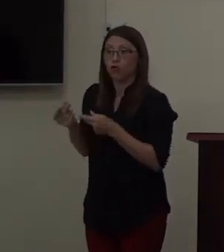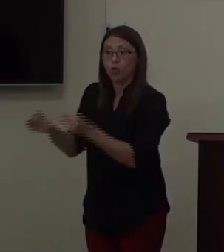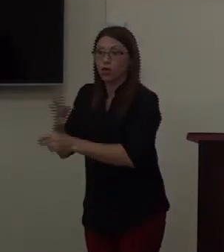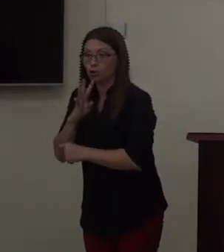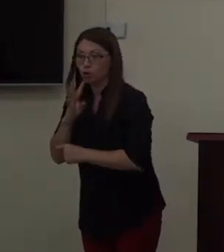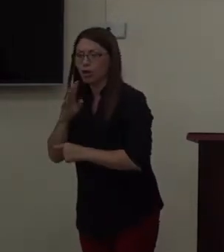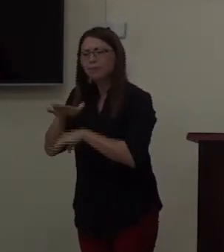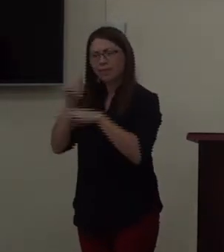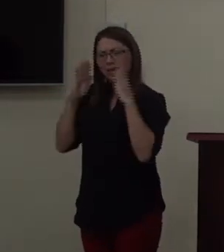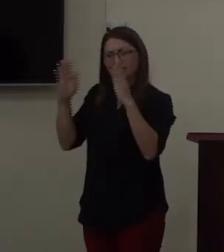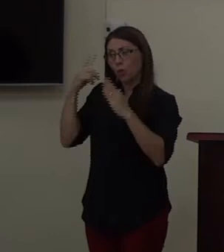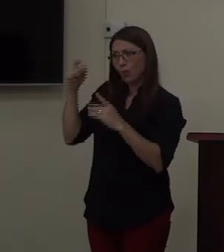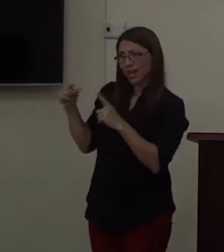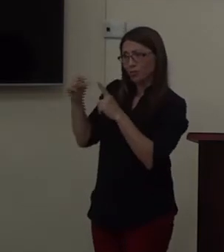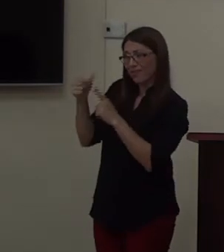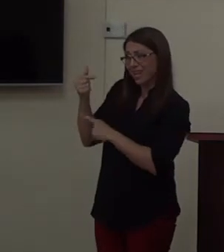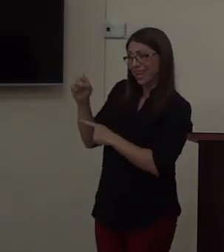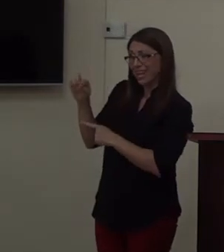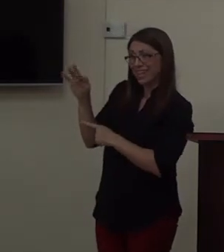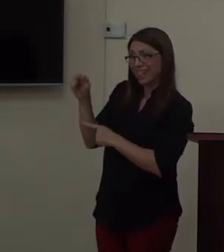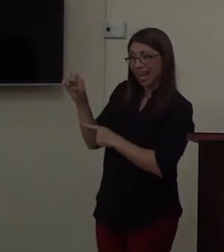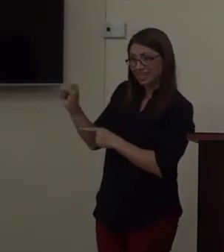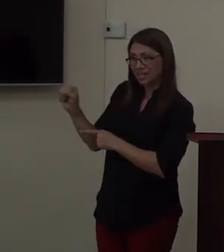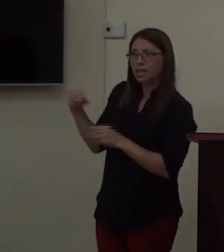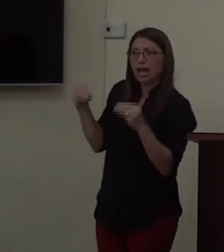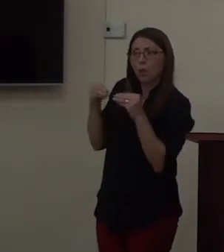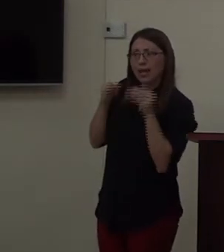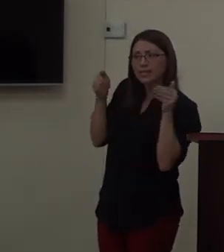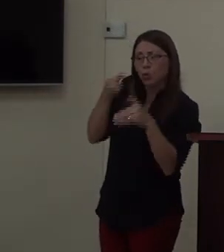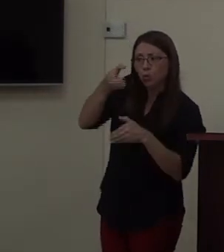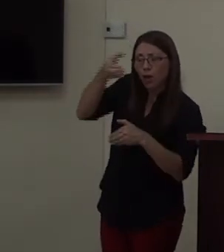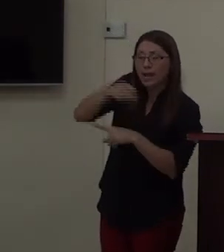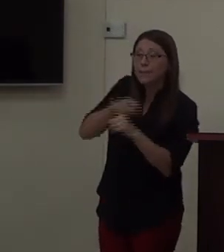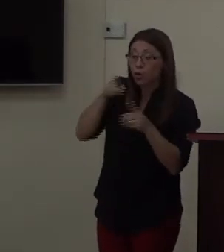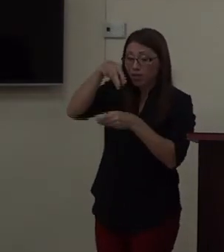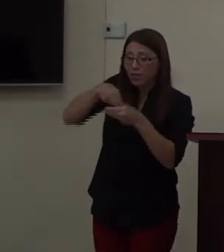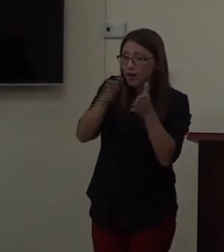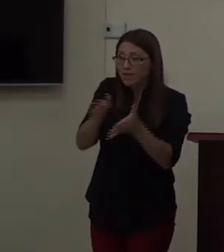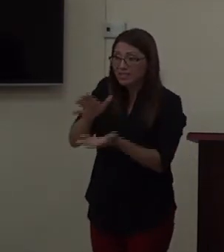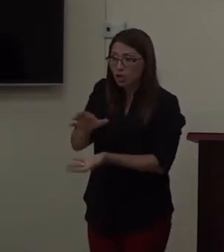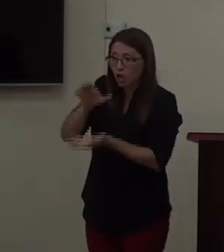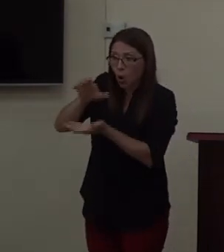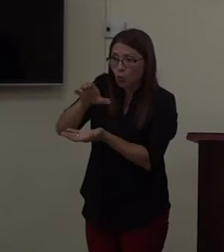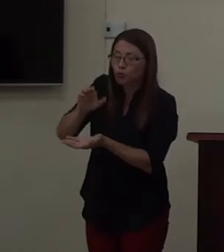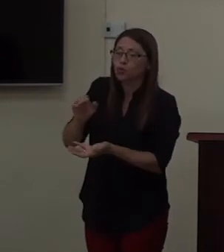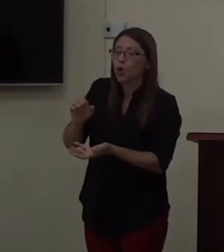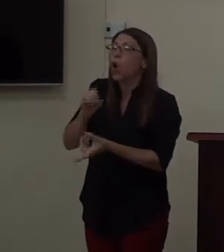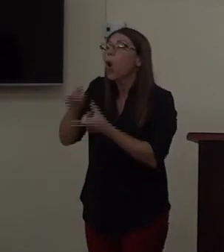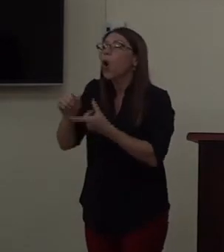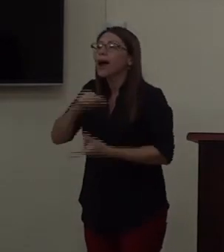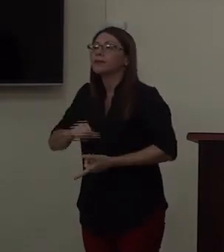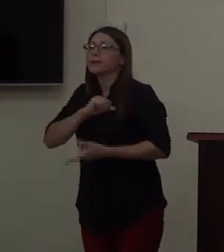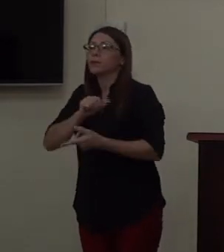esto de los militares es una cuestión más cultural, pero incluso dentro de la planificación del corpus o de las actitudes hacia el cambio